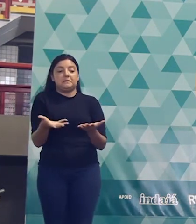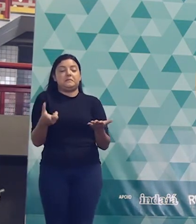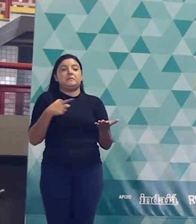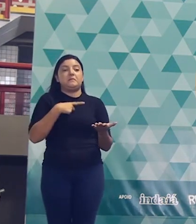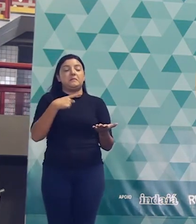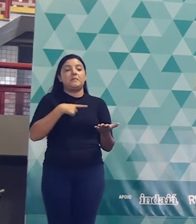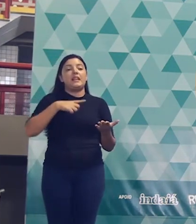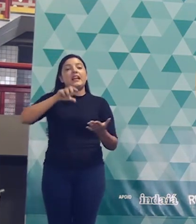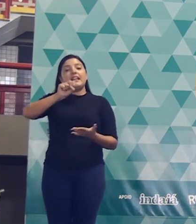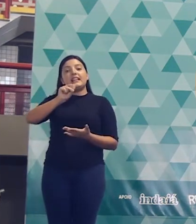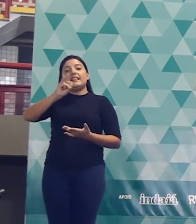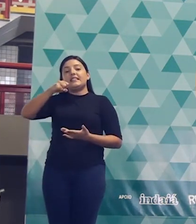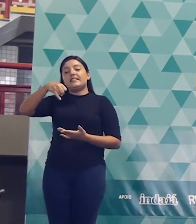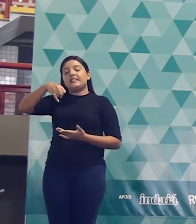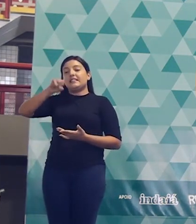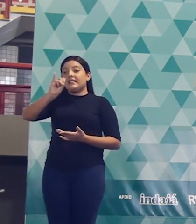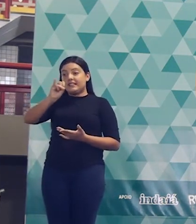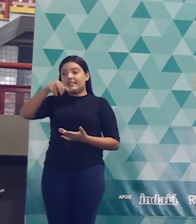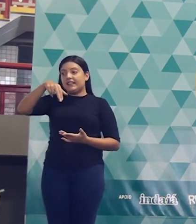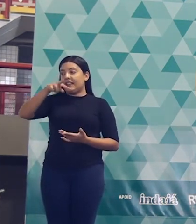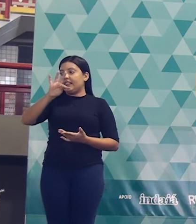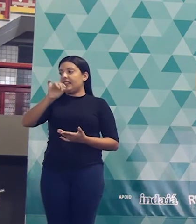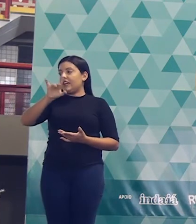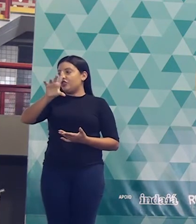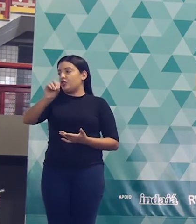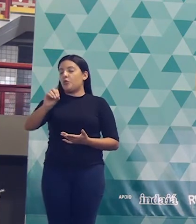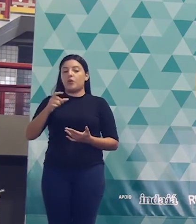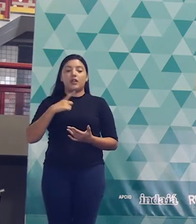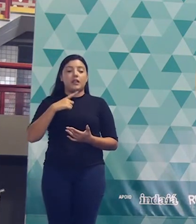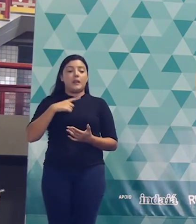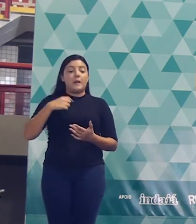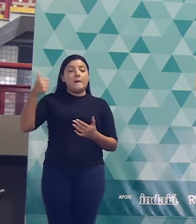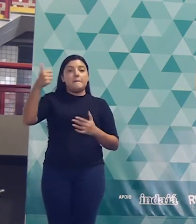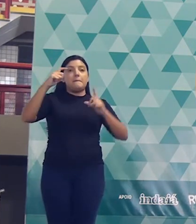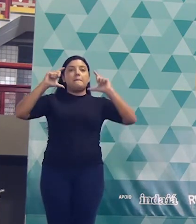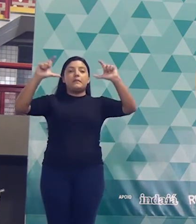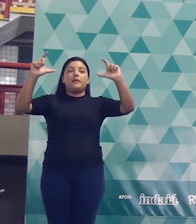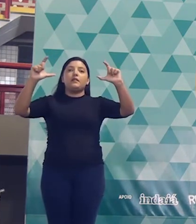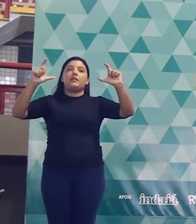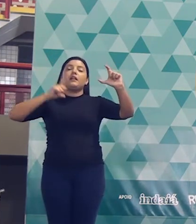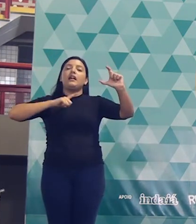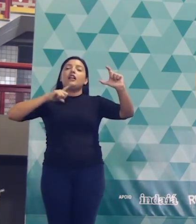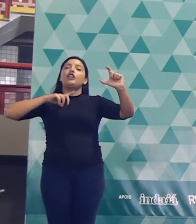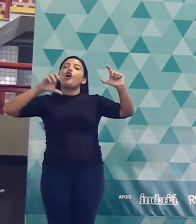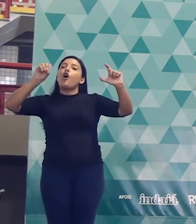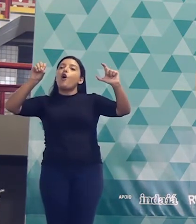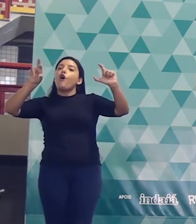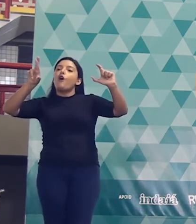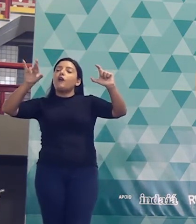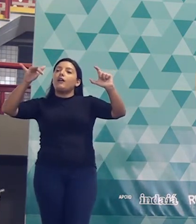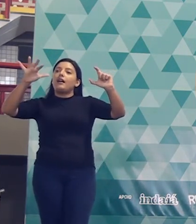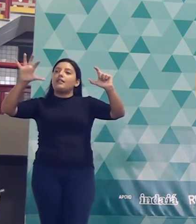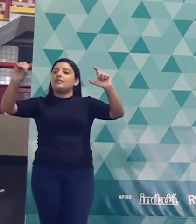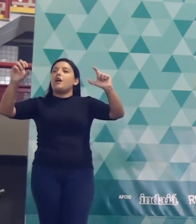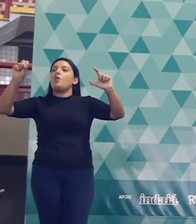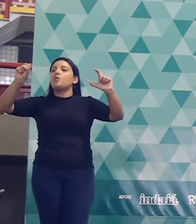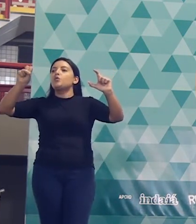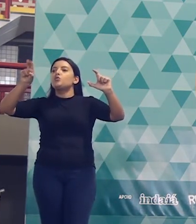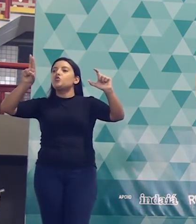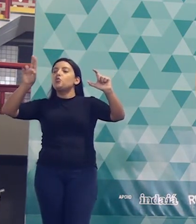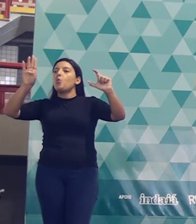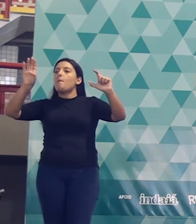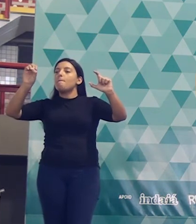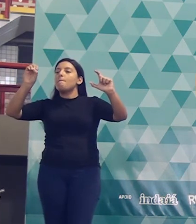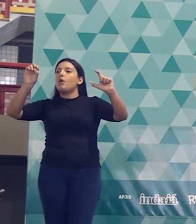aspecto sintático dessa poesia, né? A primeira estrofe é marcada por orações subordinadas. Se você